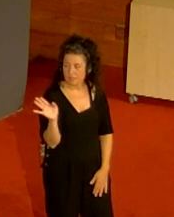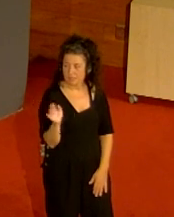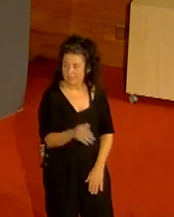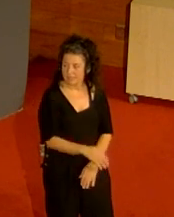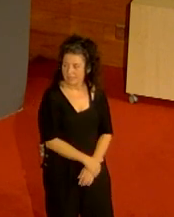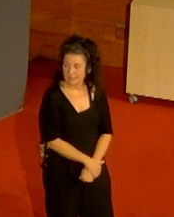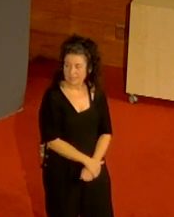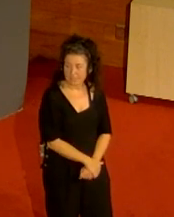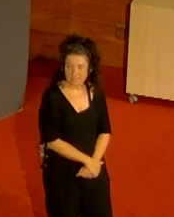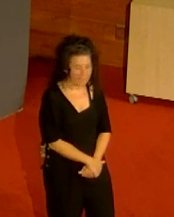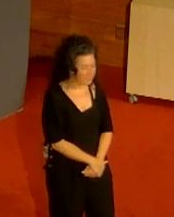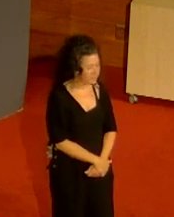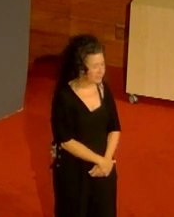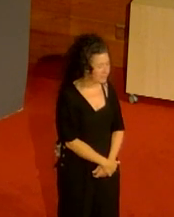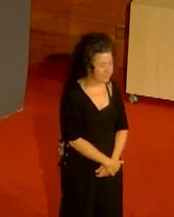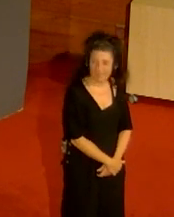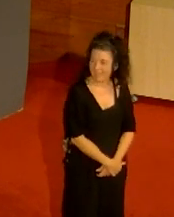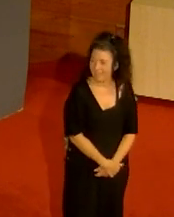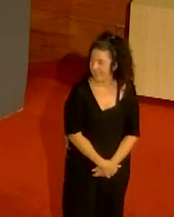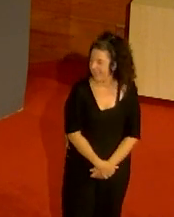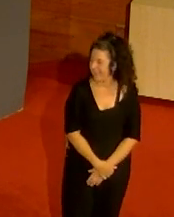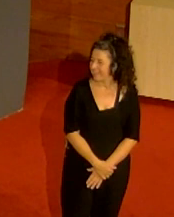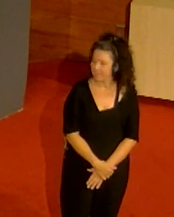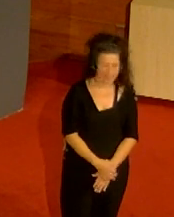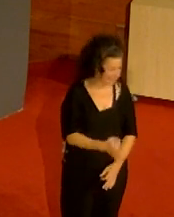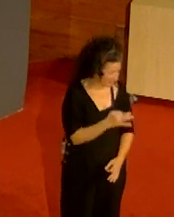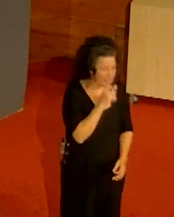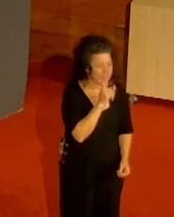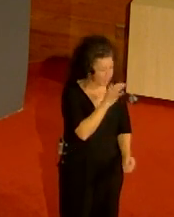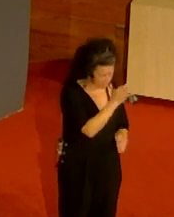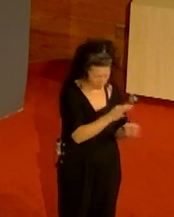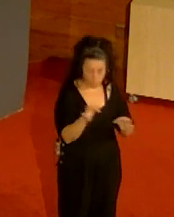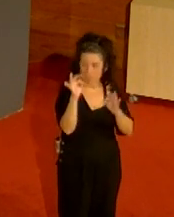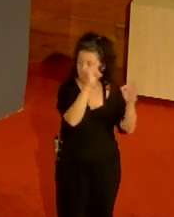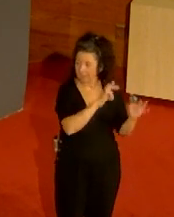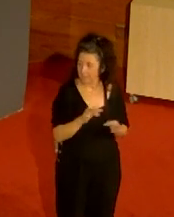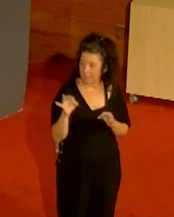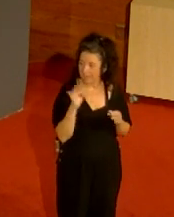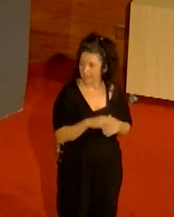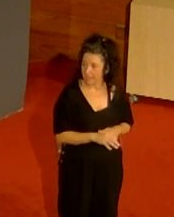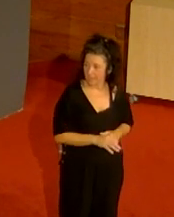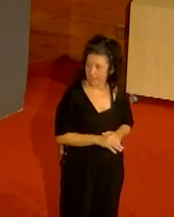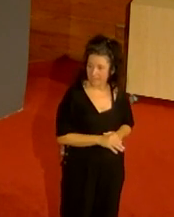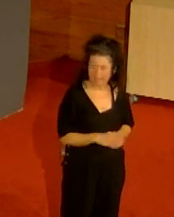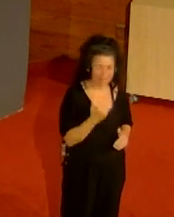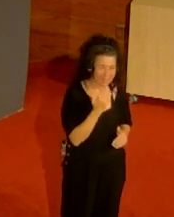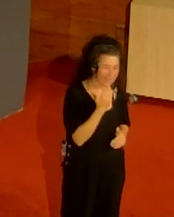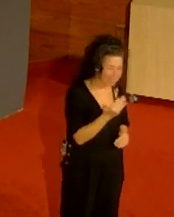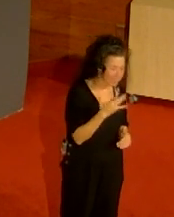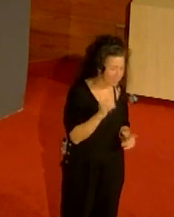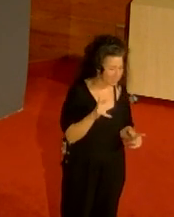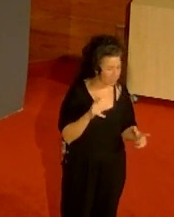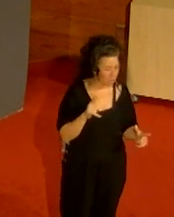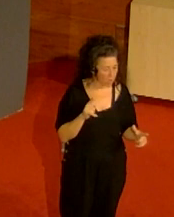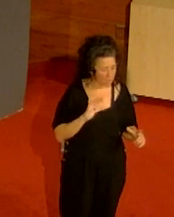Ah. Aquí arriba, sí. Oye, es complicado, no te pienses, sí, sí, ¿eh? Porque... Sí. Agradecerte, parte, mi pregunta iba vinculada al quinto